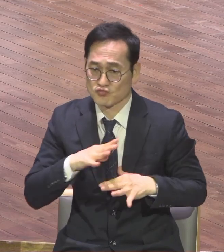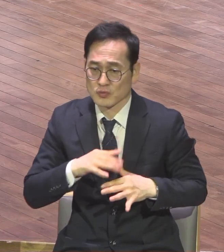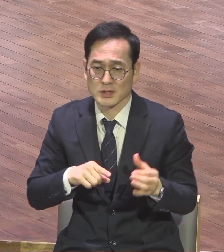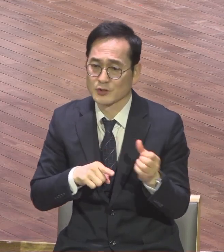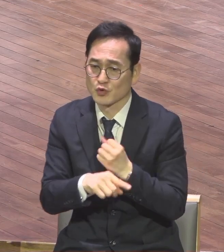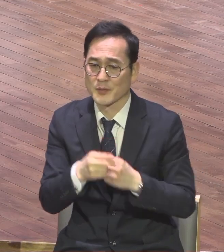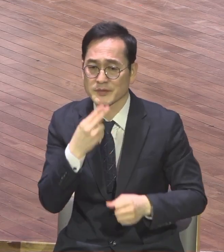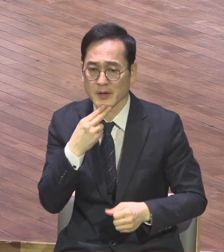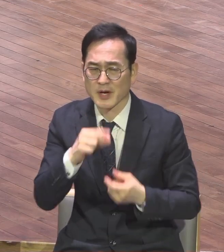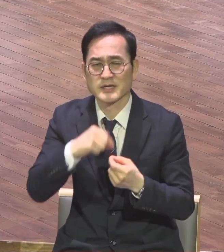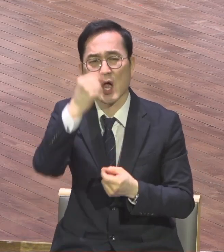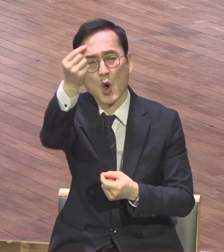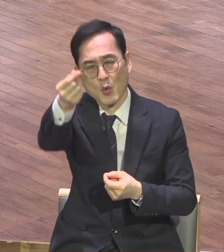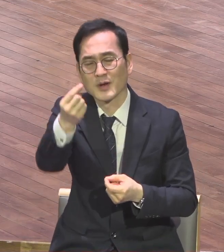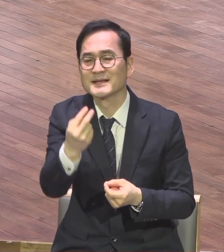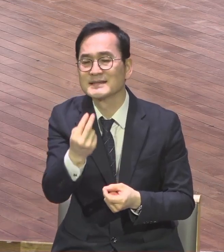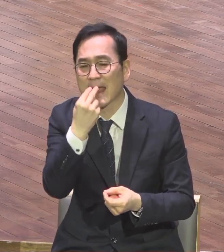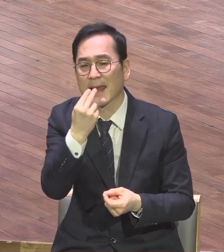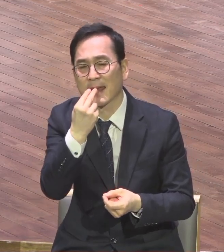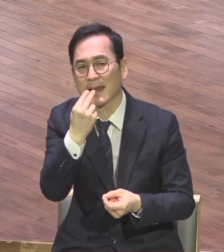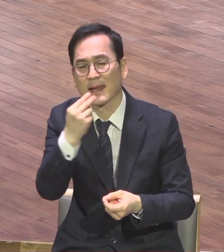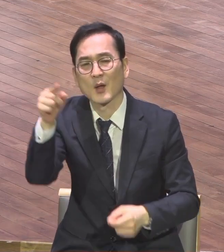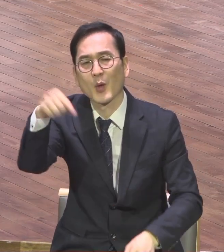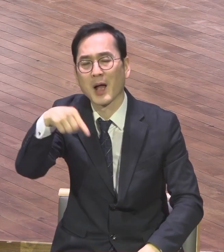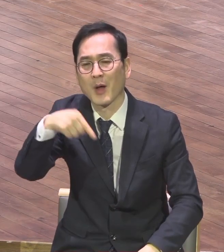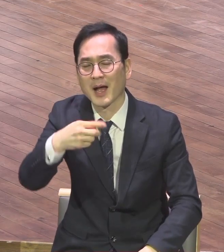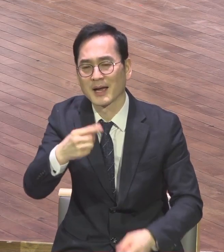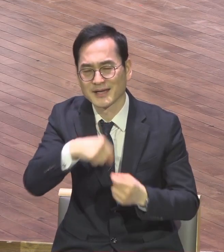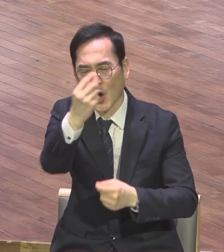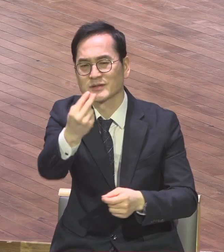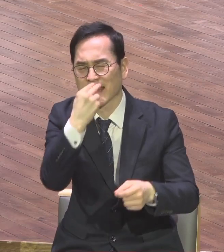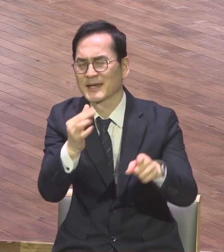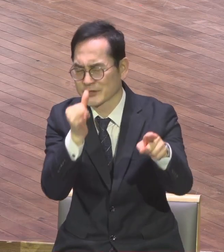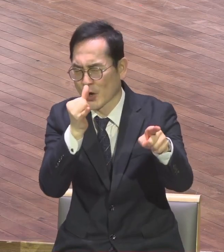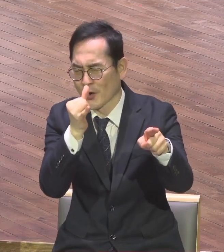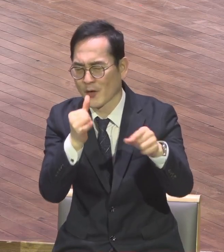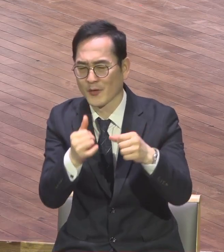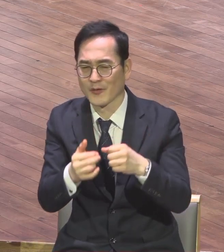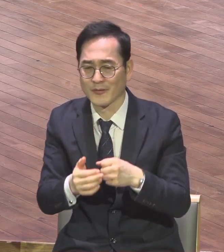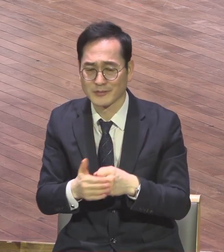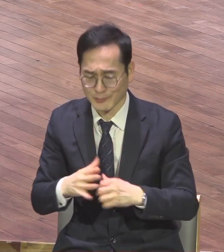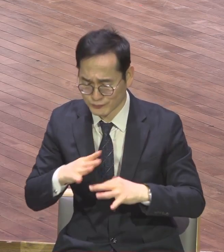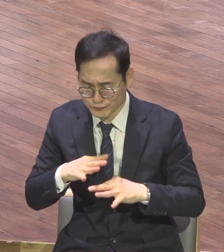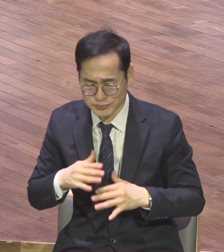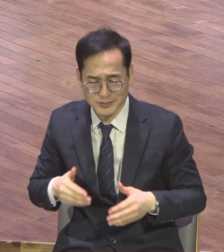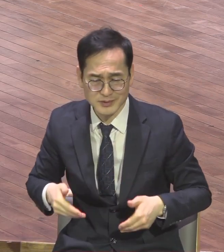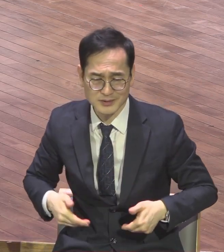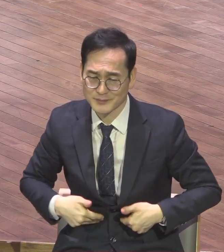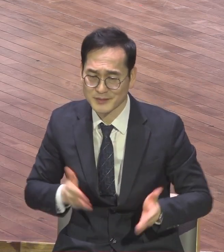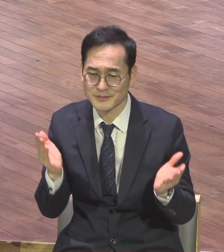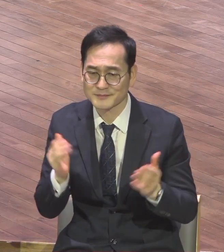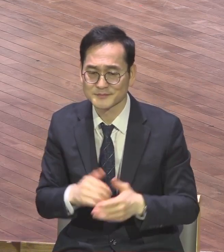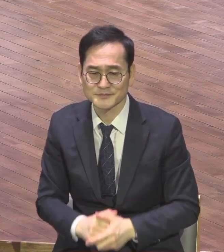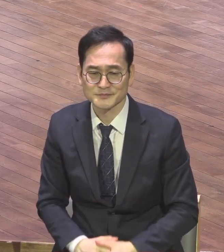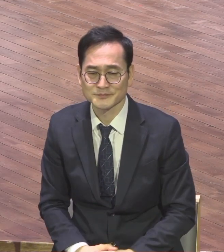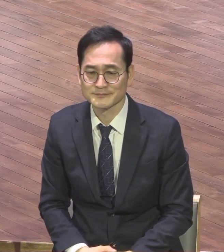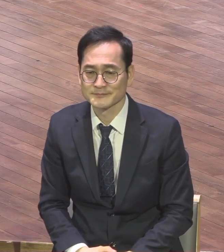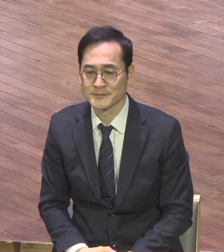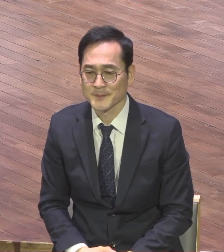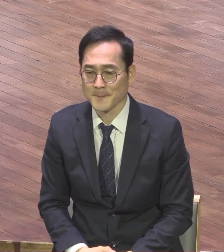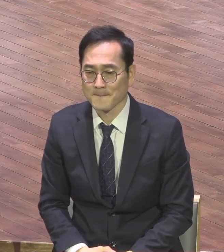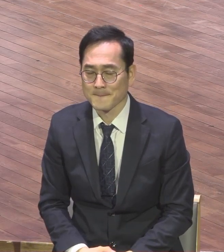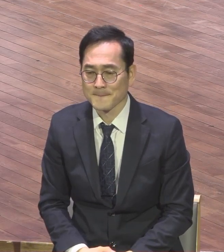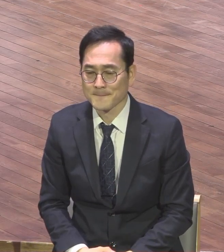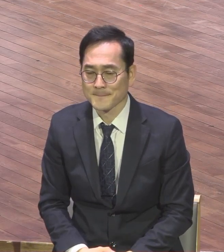영원한 천국, 영생의 길로 들어갔는데 천국을 가는데 뭐가 두려워요? 그래서